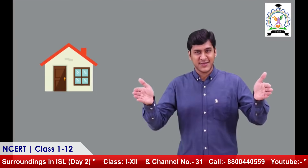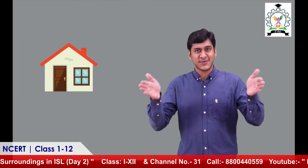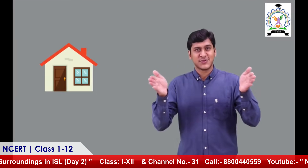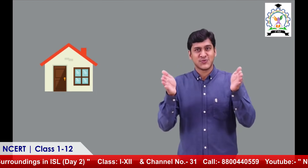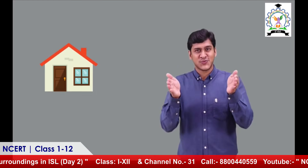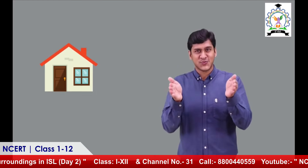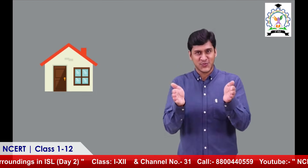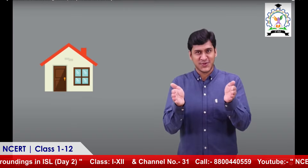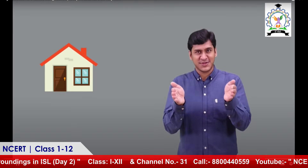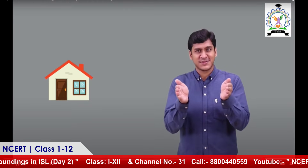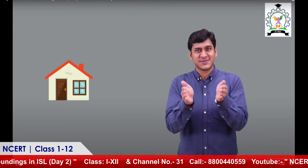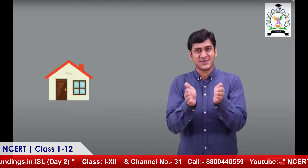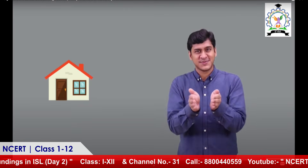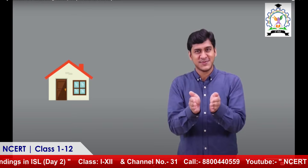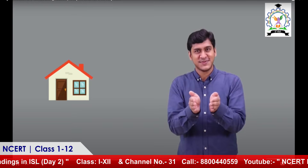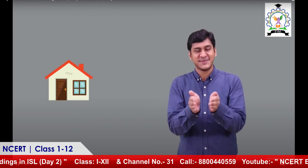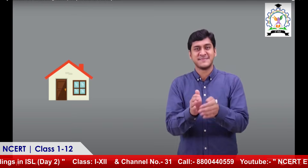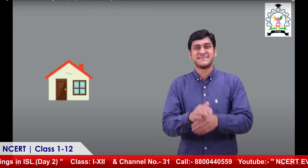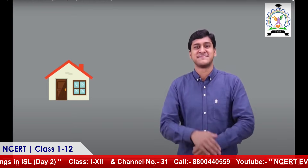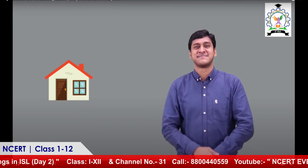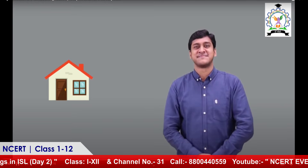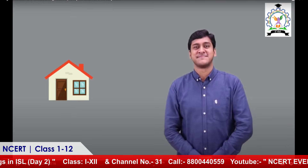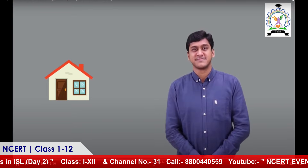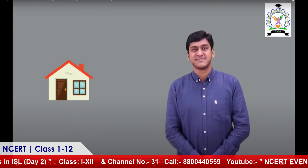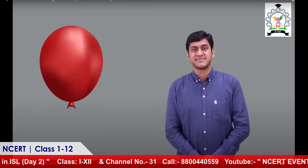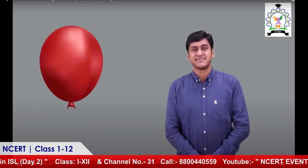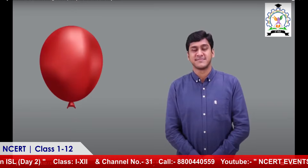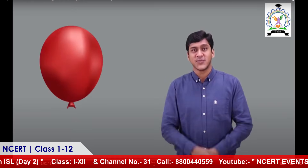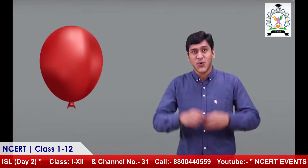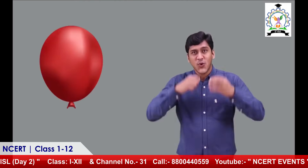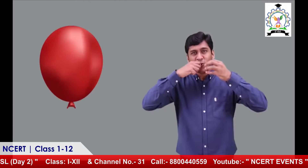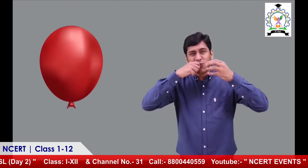बड़ा, छोटा, सबसे छोटा।